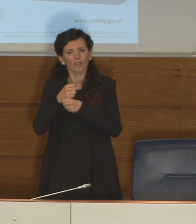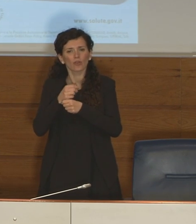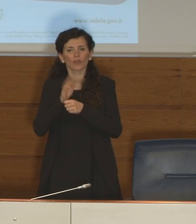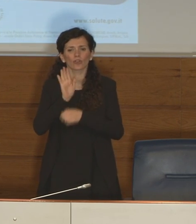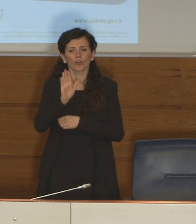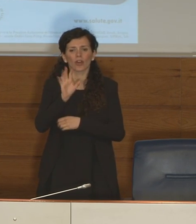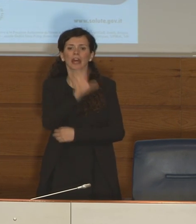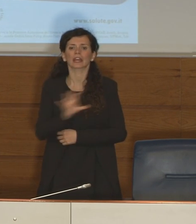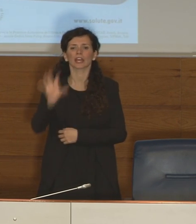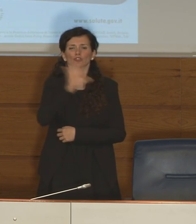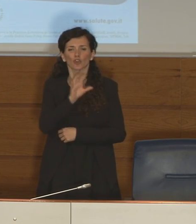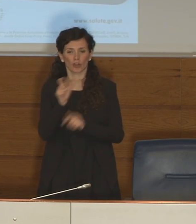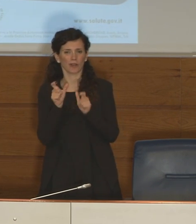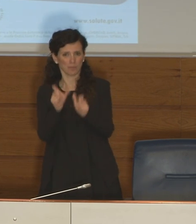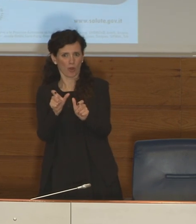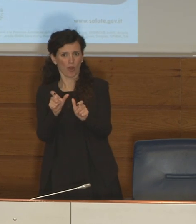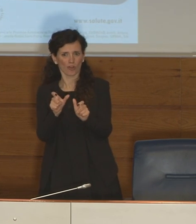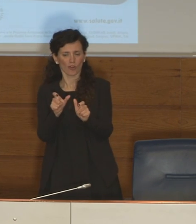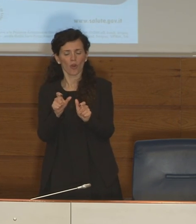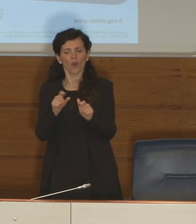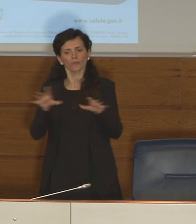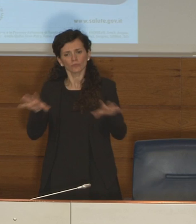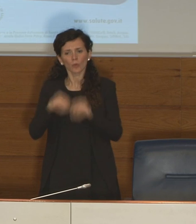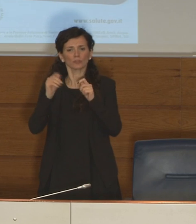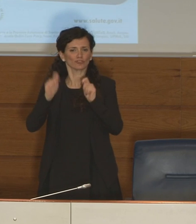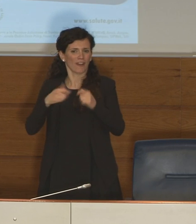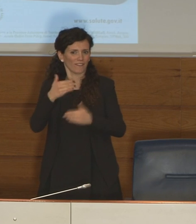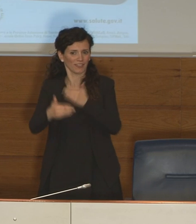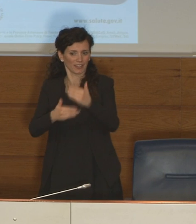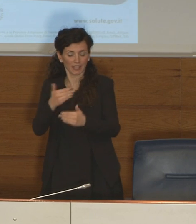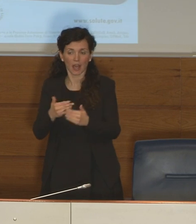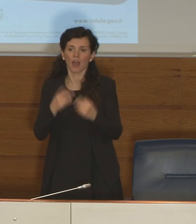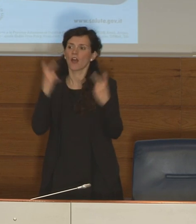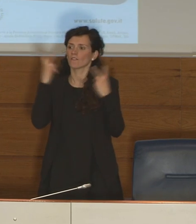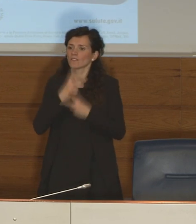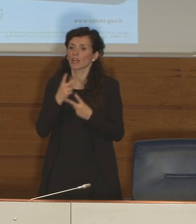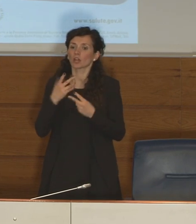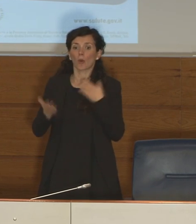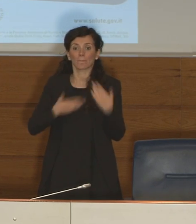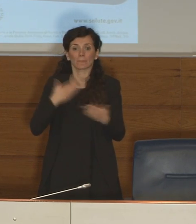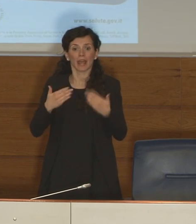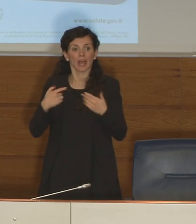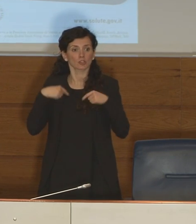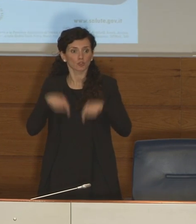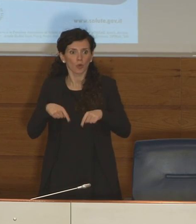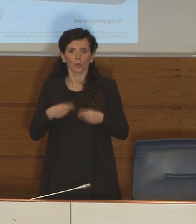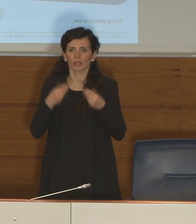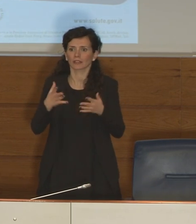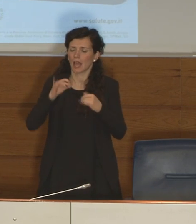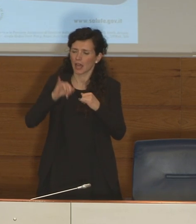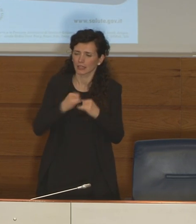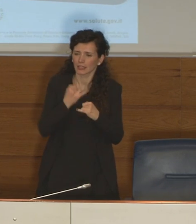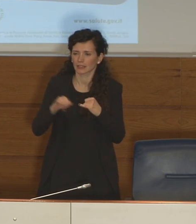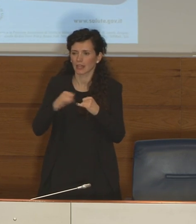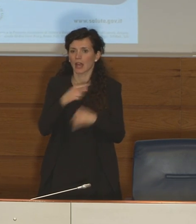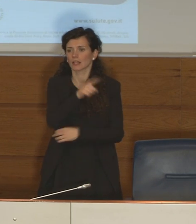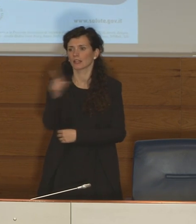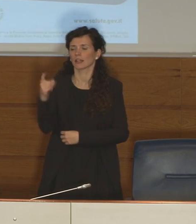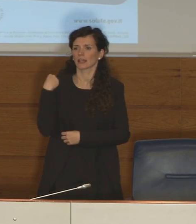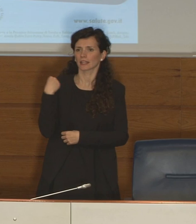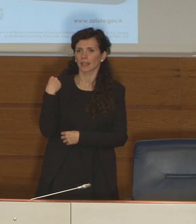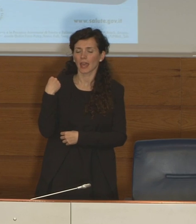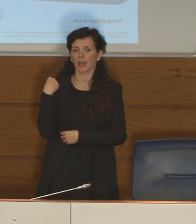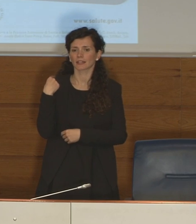restrizioni e ancora presto per darvi i dettagli quindi non chiedete di